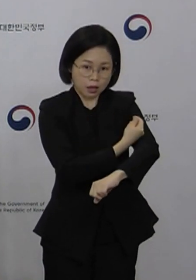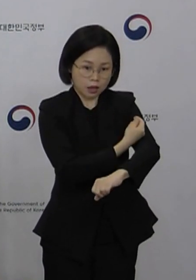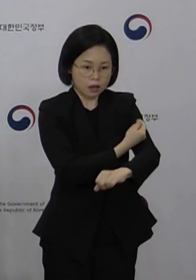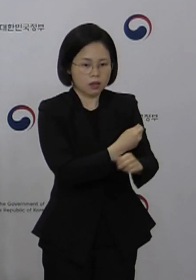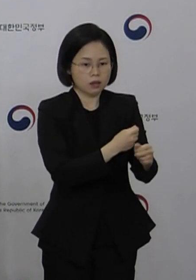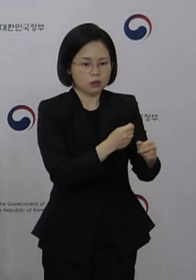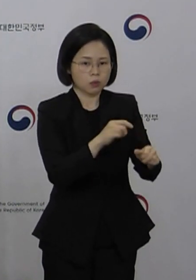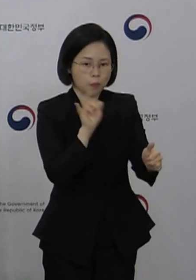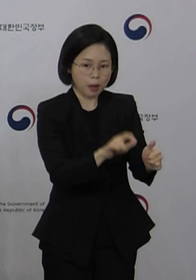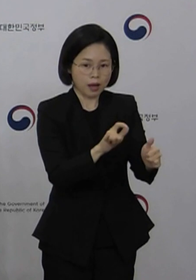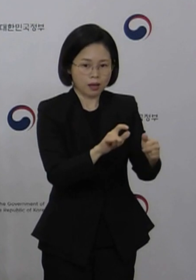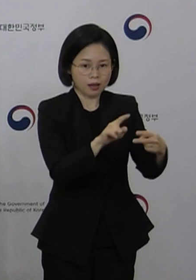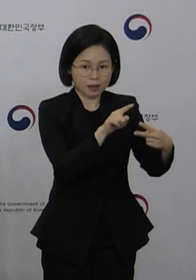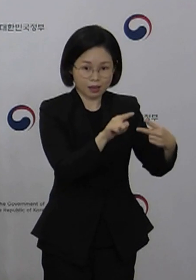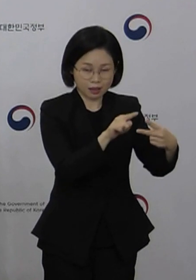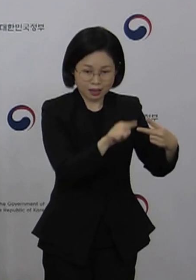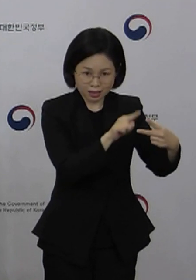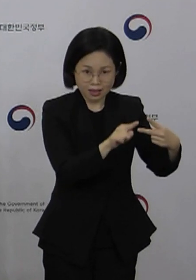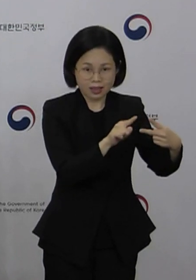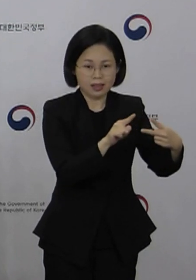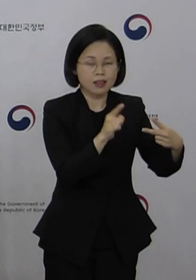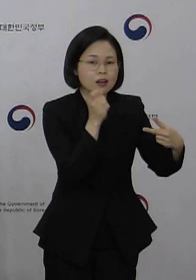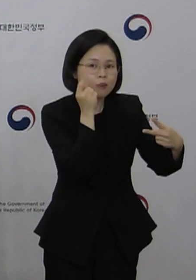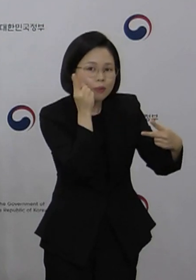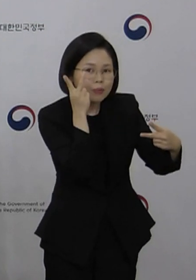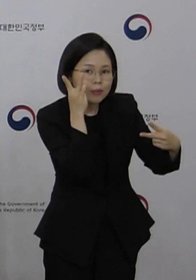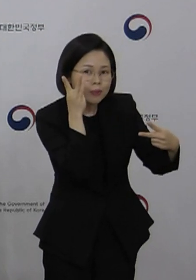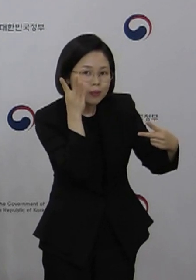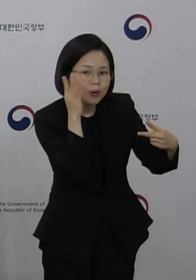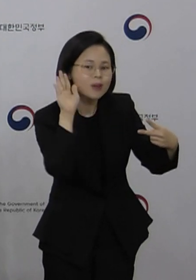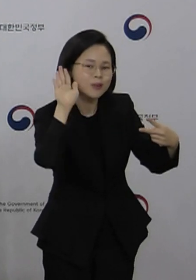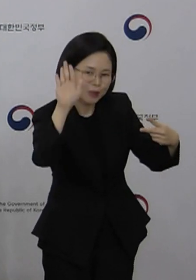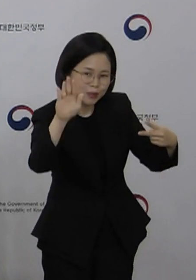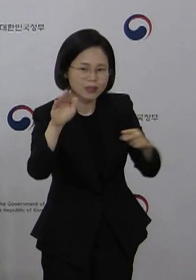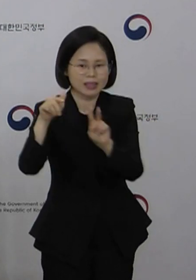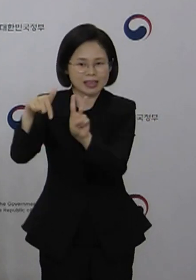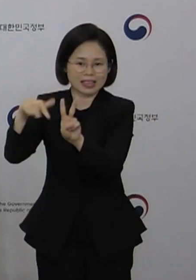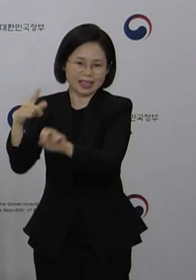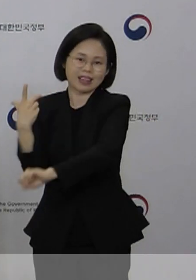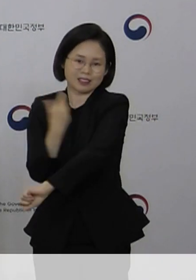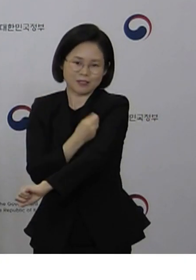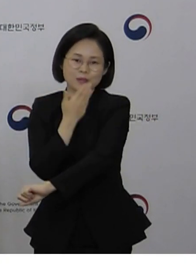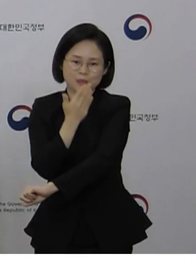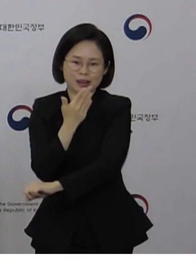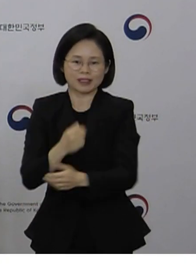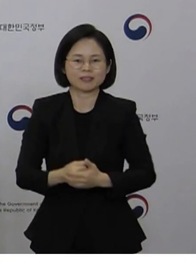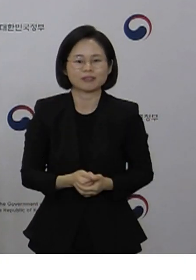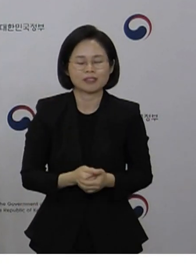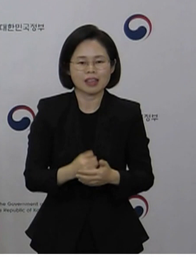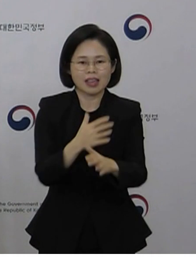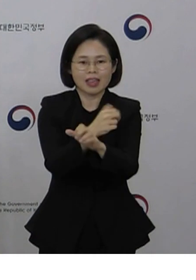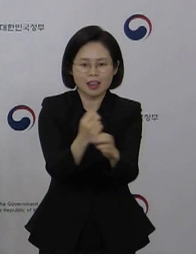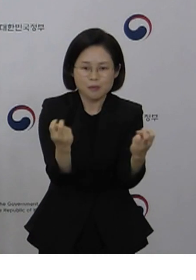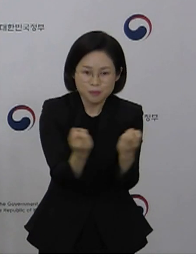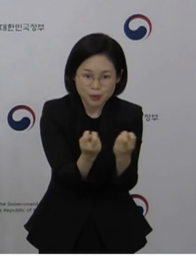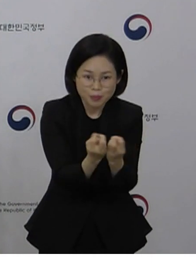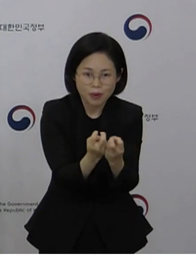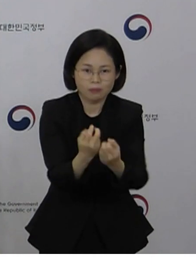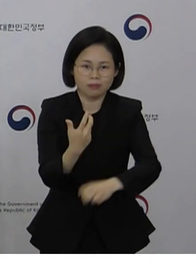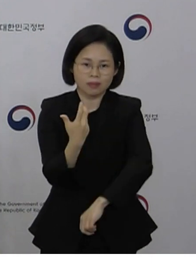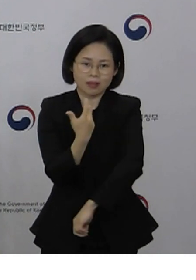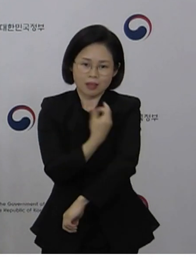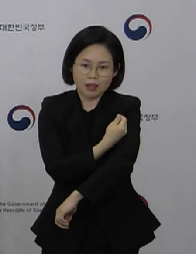기준으로 4개월 이후를 권고드립니다. 예약 방법, 접종 장소 및 방식은